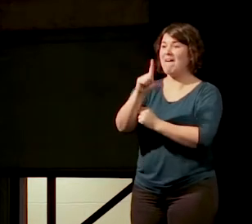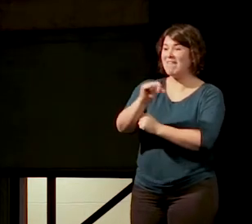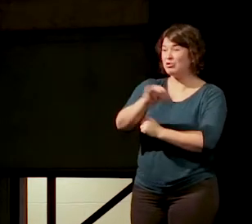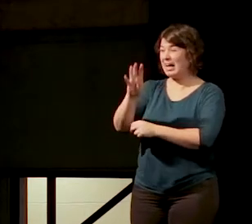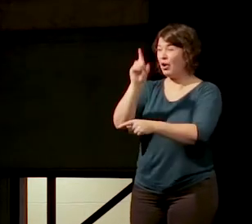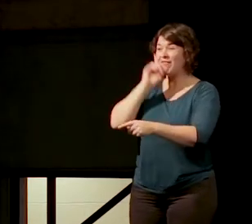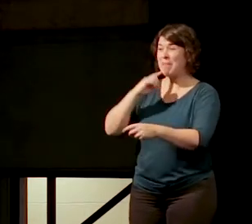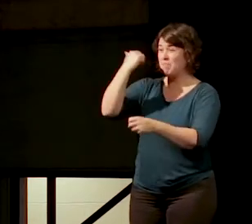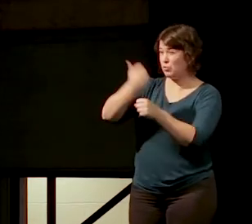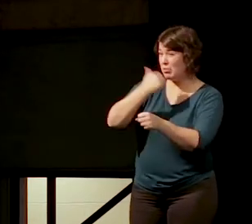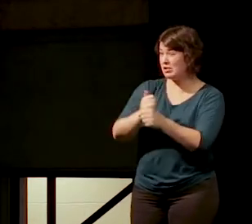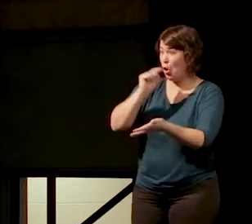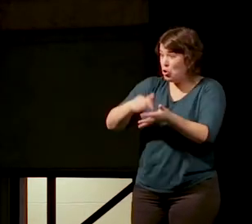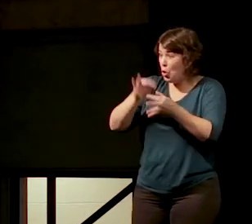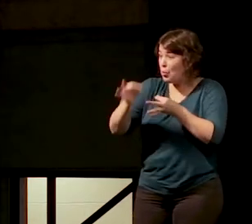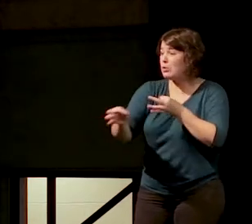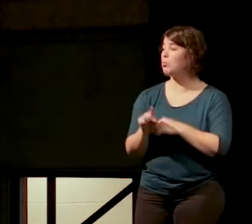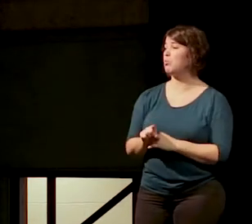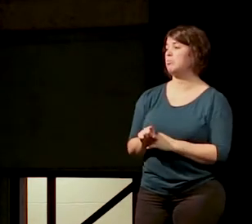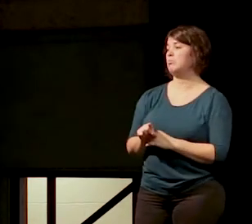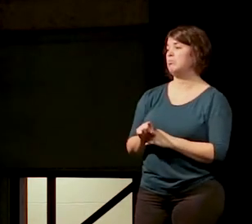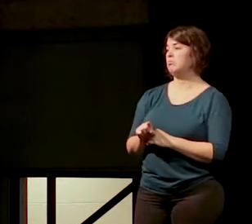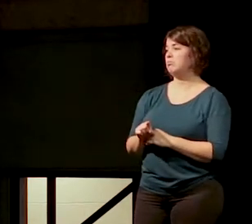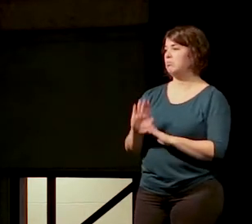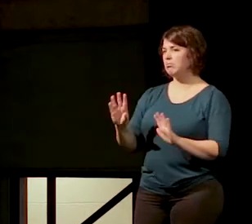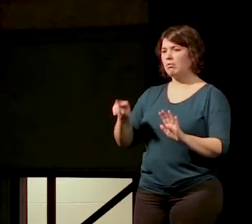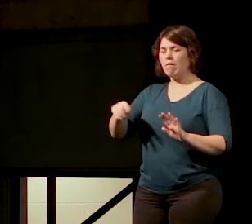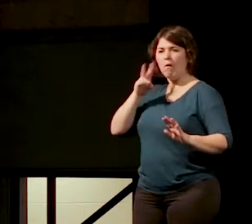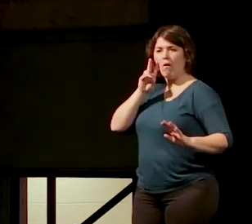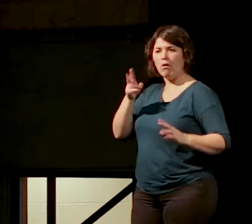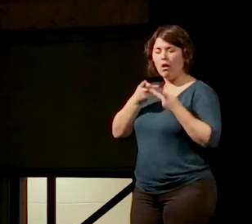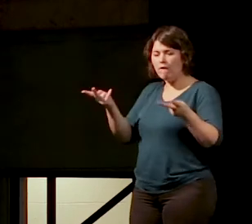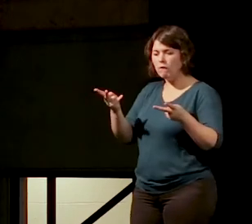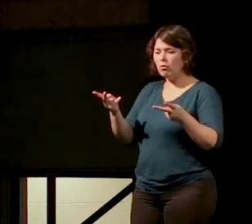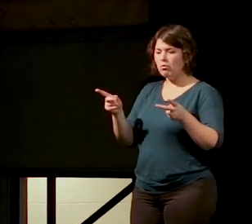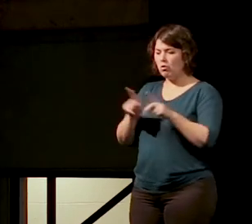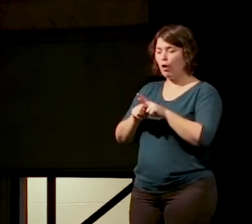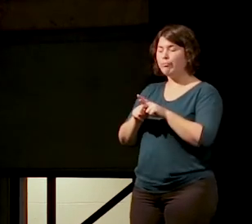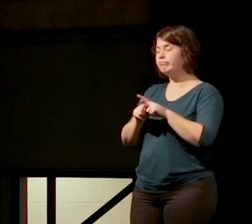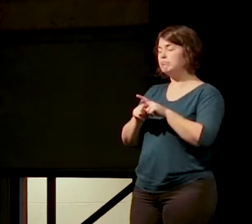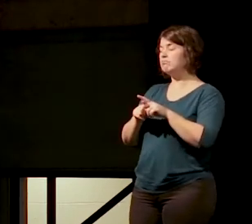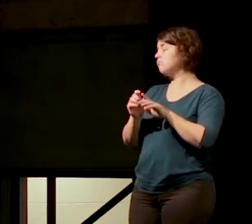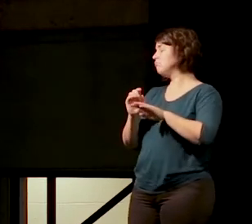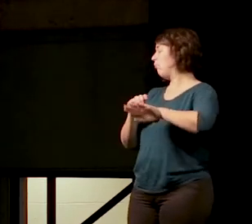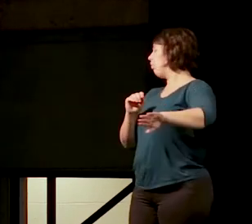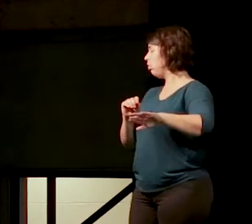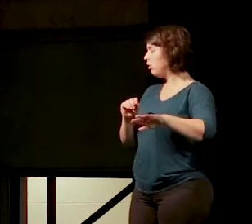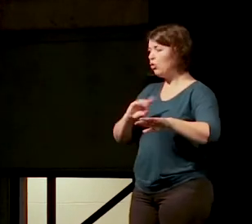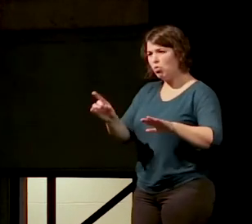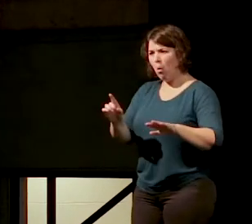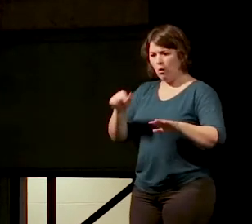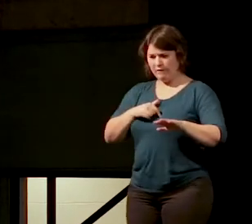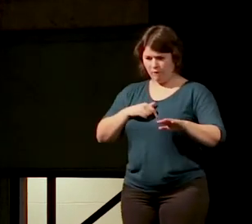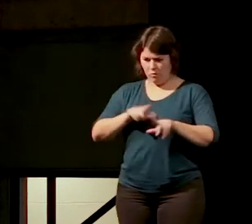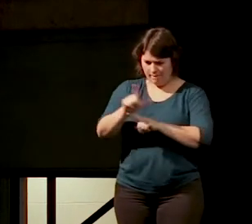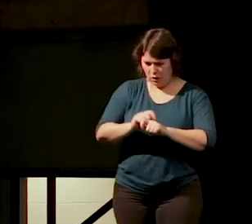et 40 femmes à Gouesnou. Alors reconnaissons-le, ne mettons pas la tête dans le sable, mesurons-le et